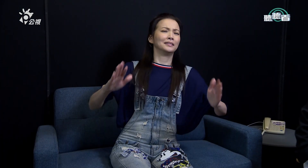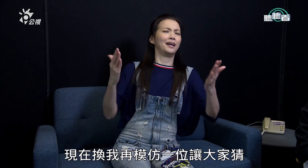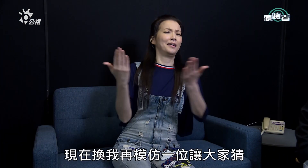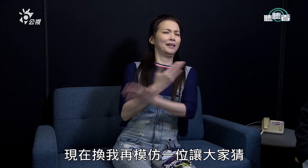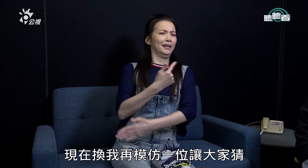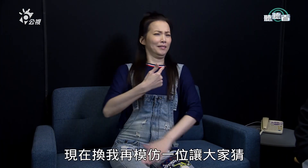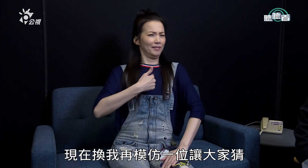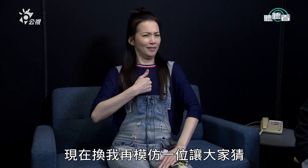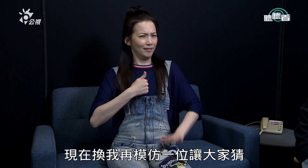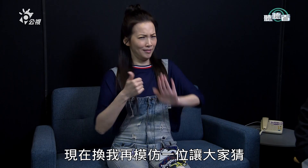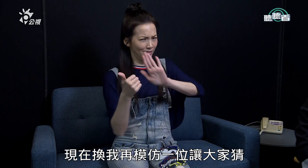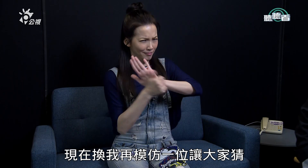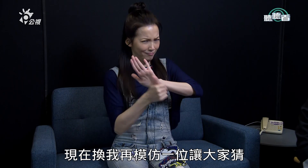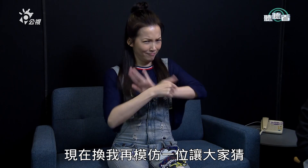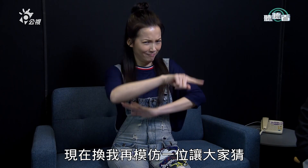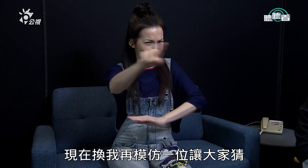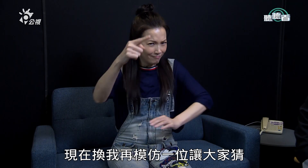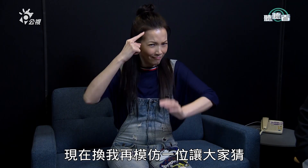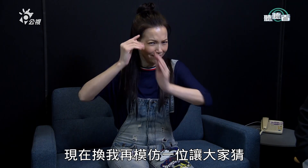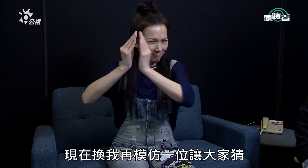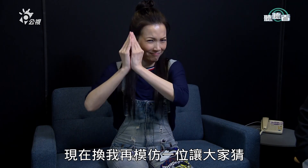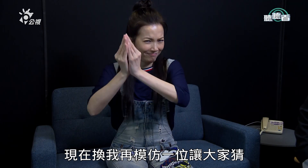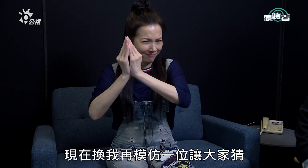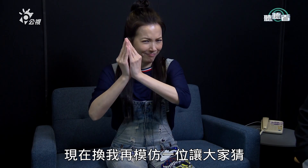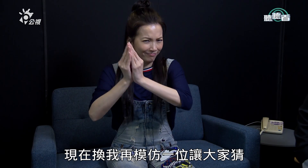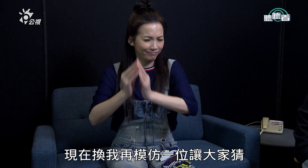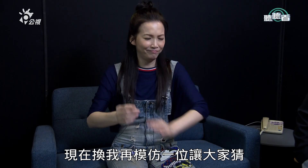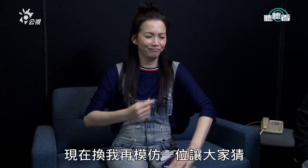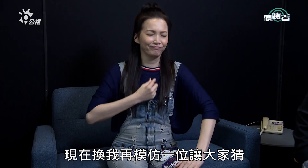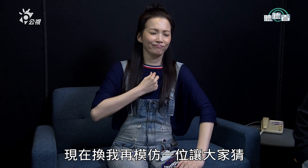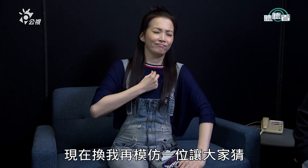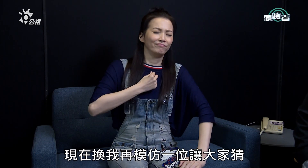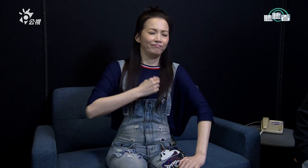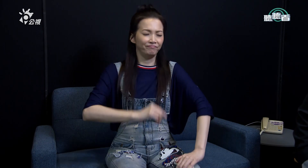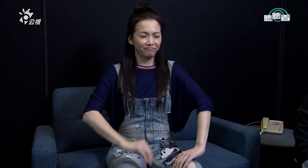了。 现在呢，换我再模仿一位让大家猜哦。喏，